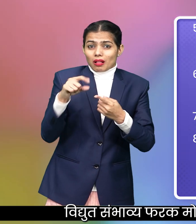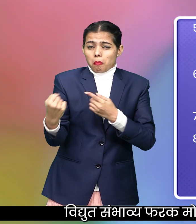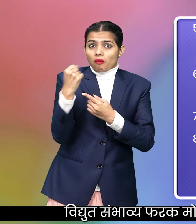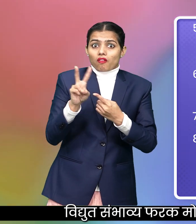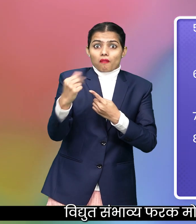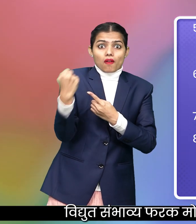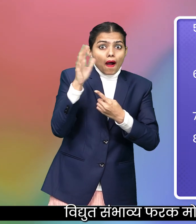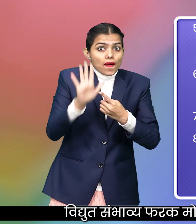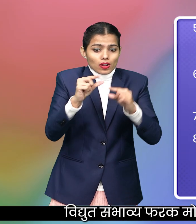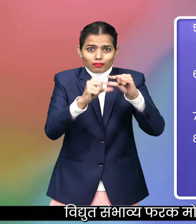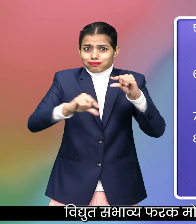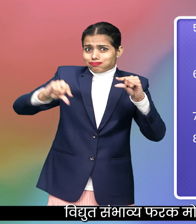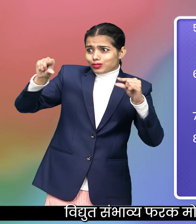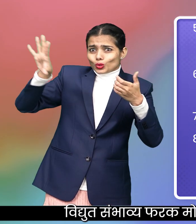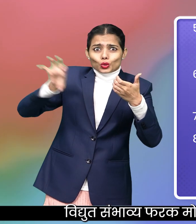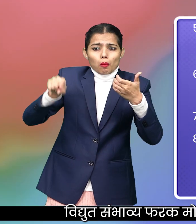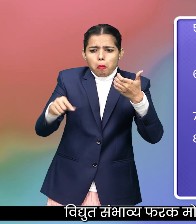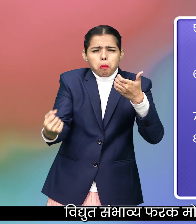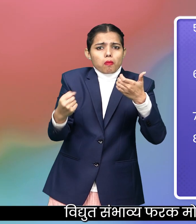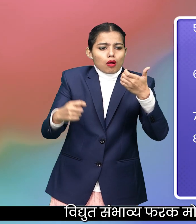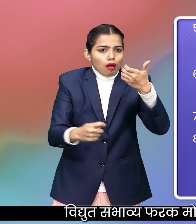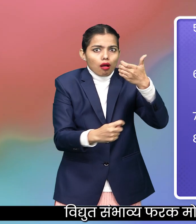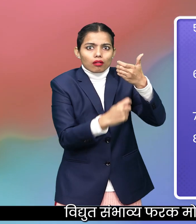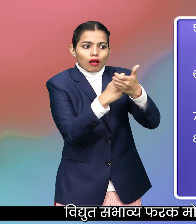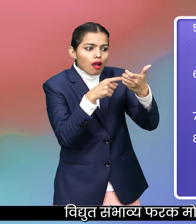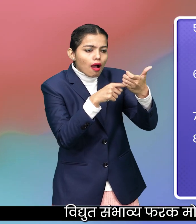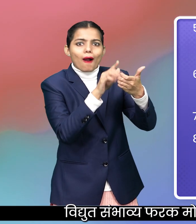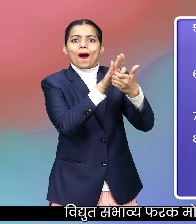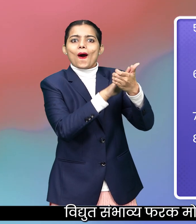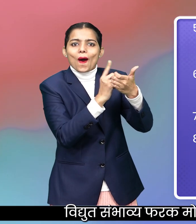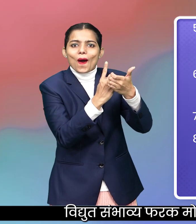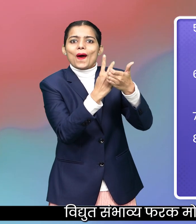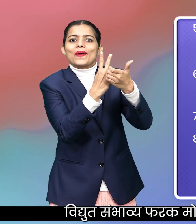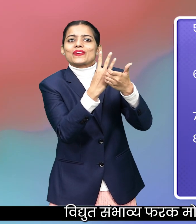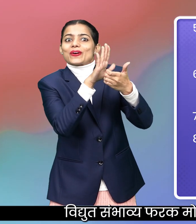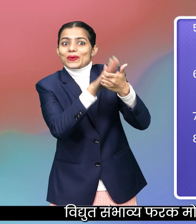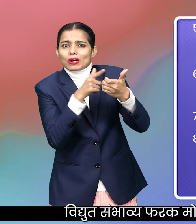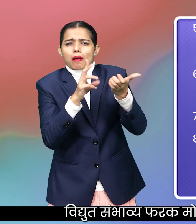विद्युत संभाव्य फरक मोजण्यासाठी व्होल्टमीटर वापरले जाते.